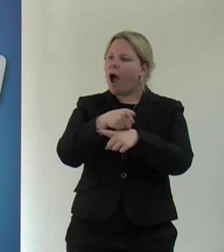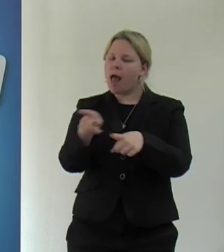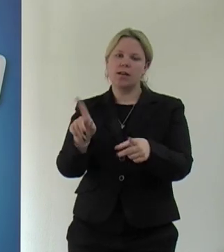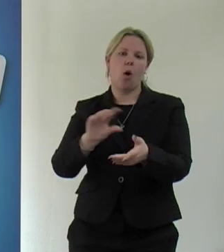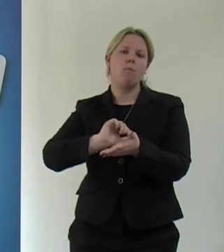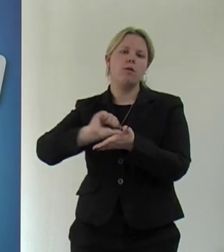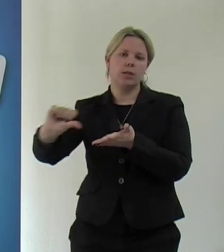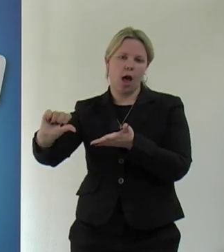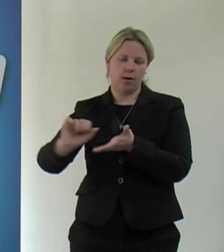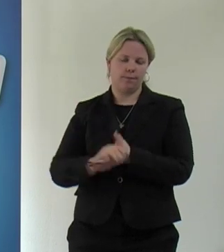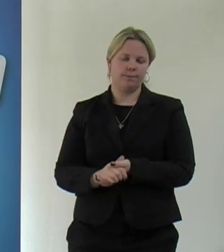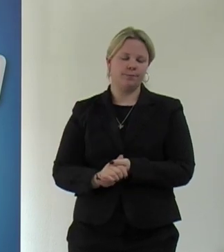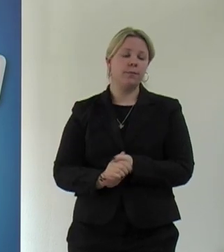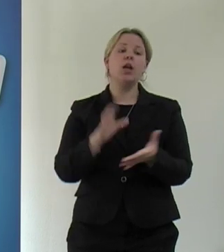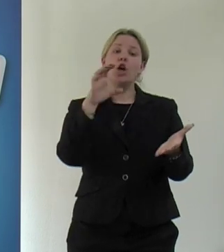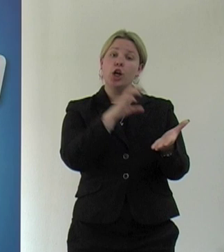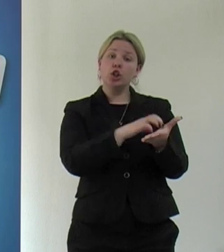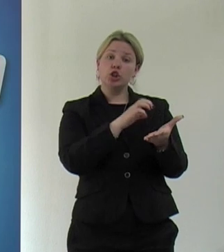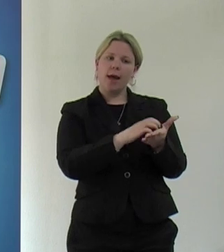Damit sie ihre Schulden abbezahlen können.